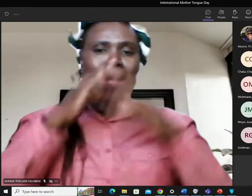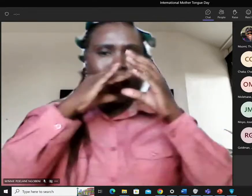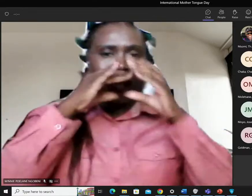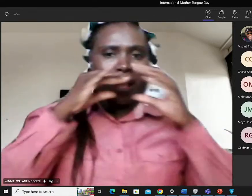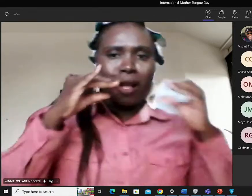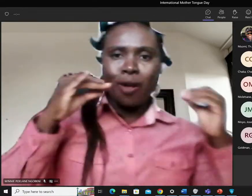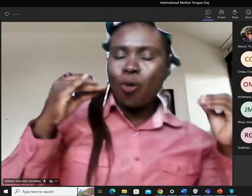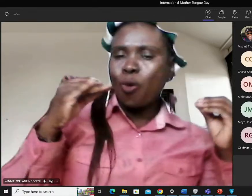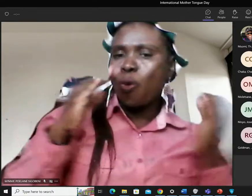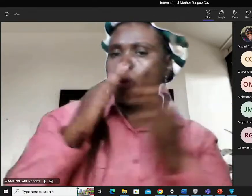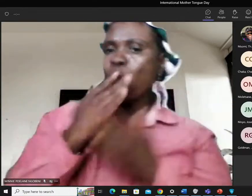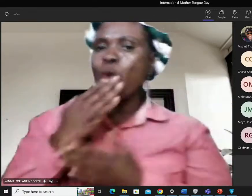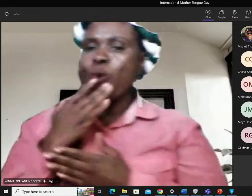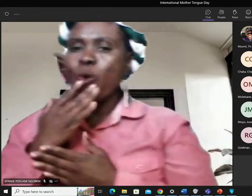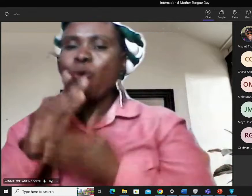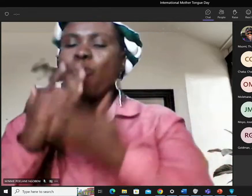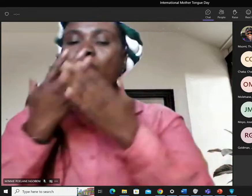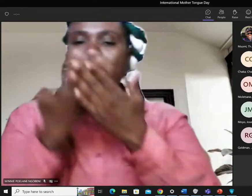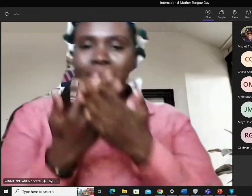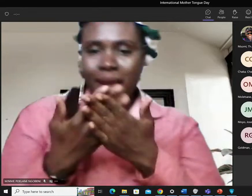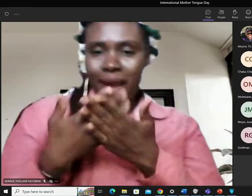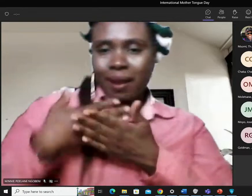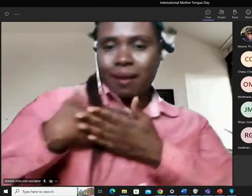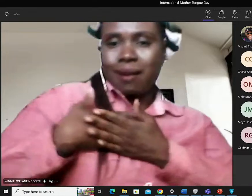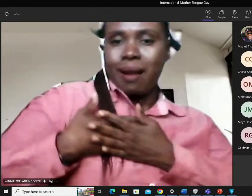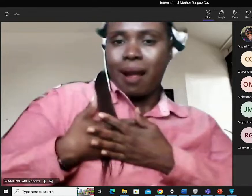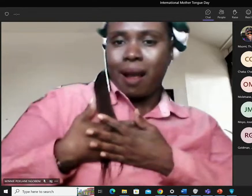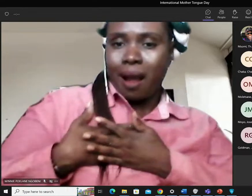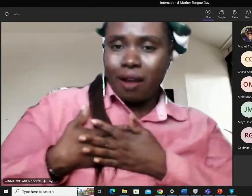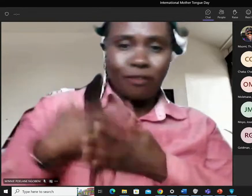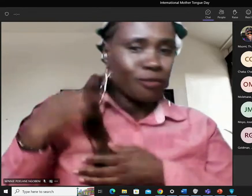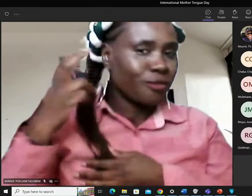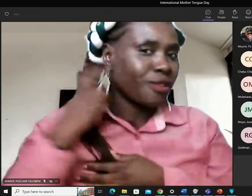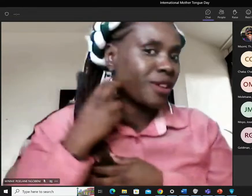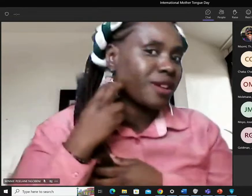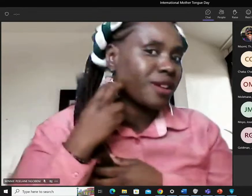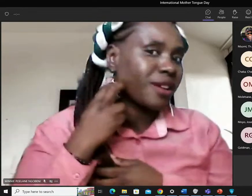ngubani othanda ukulalela.